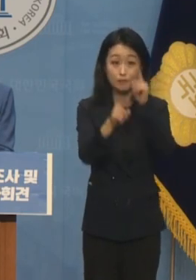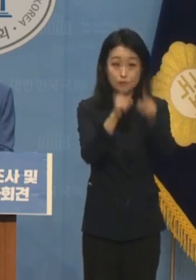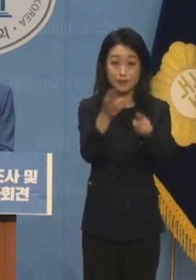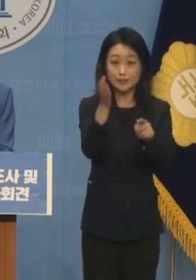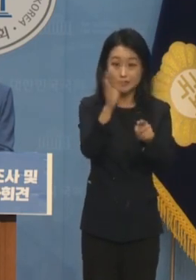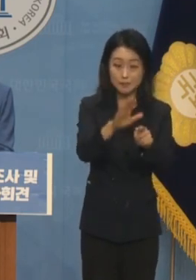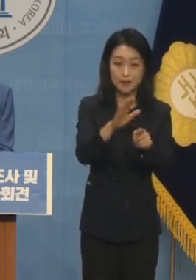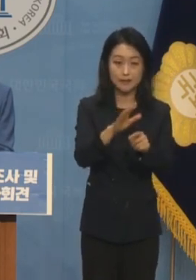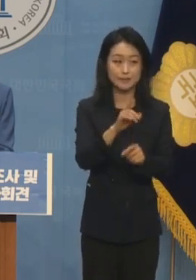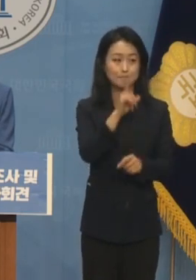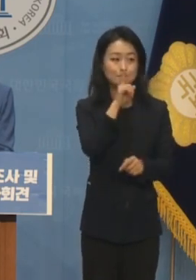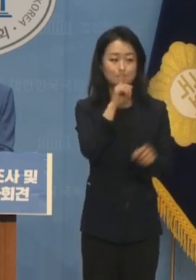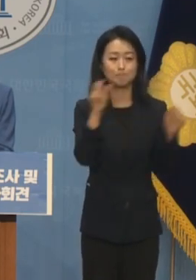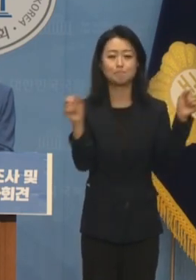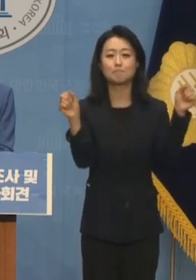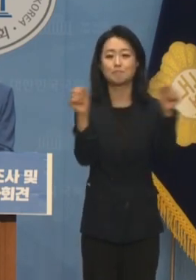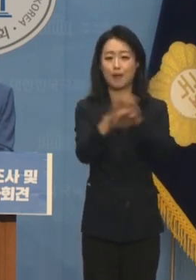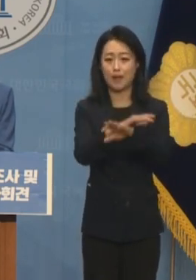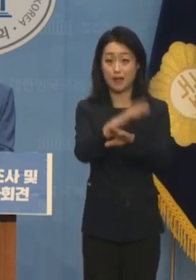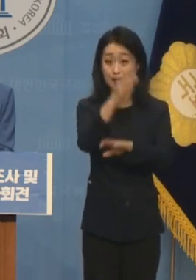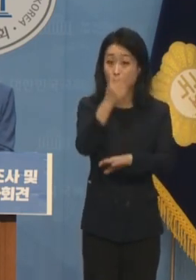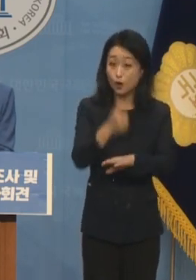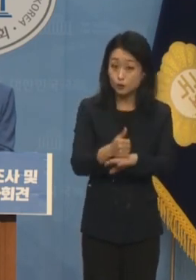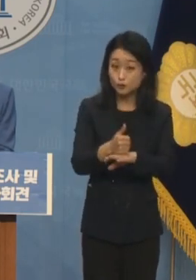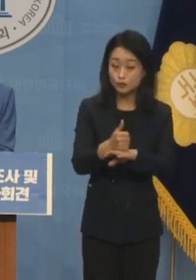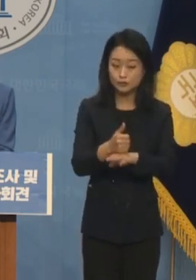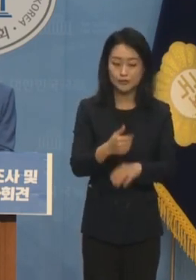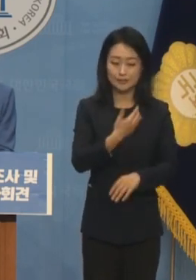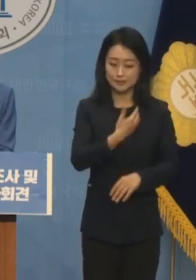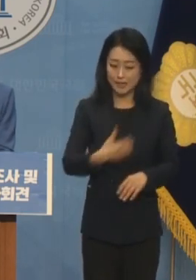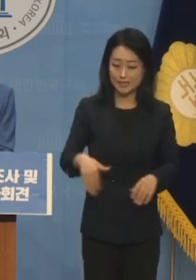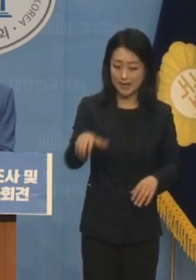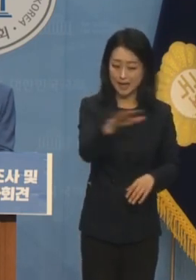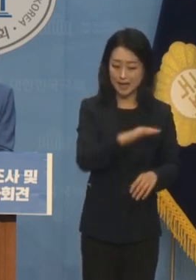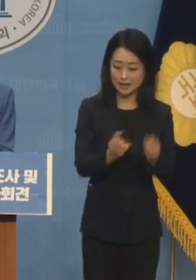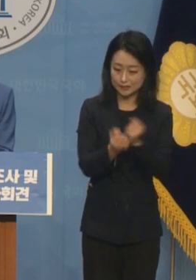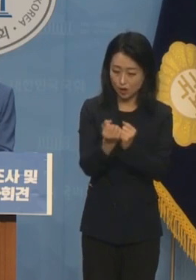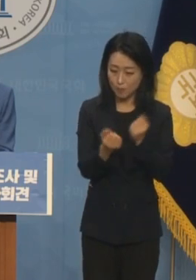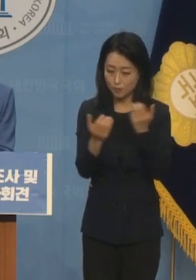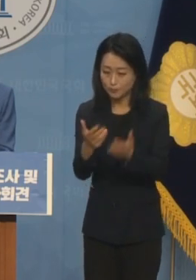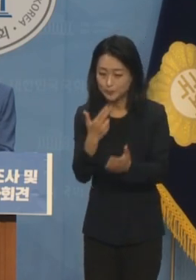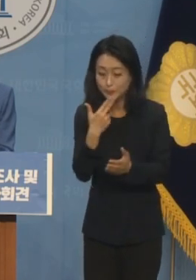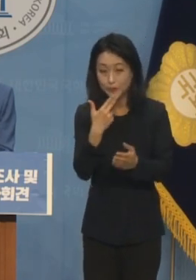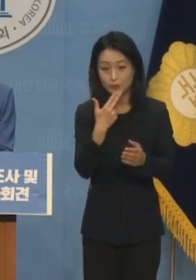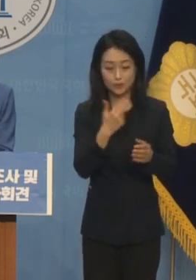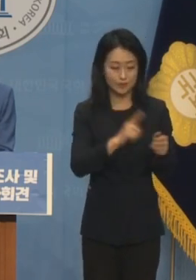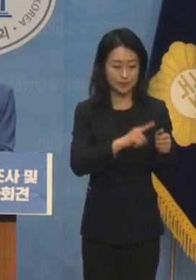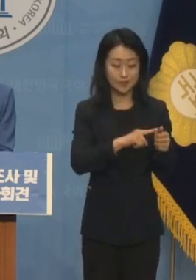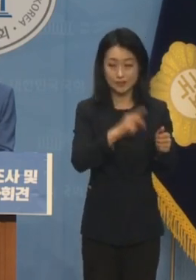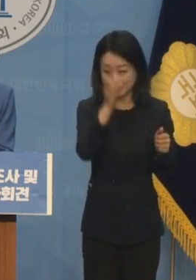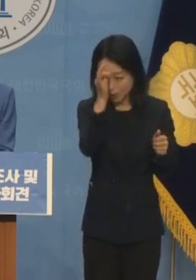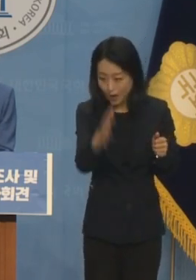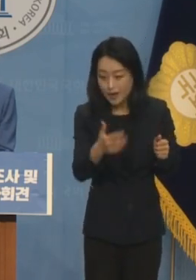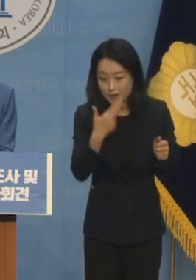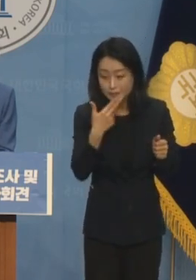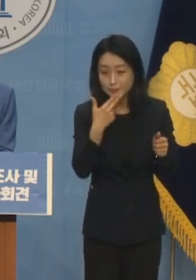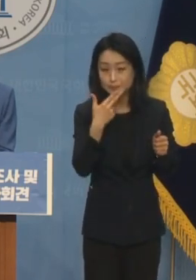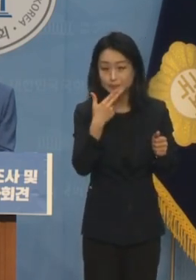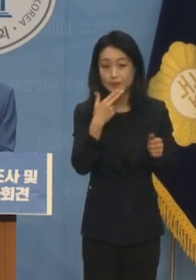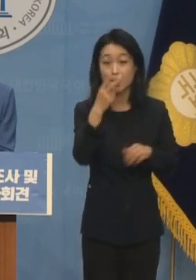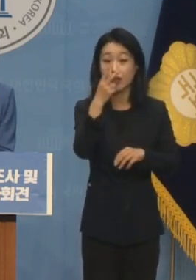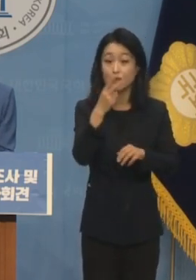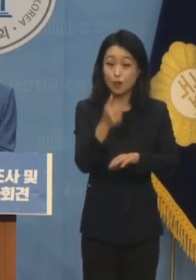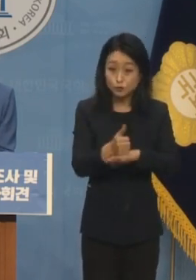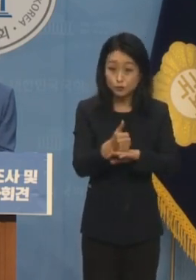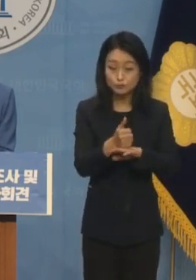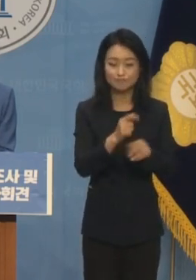합니다. 결과적으로 학생들에게 어떠한 설명과 사과도 없이 박 신임 회장은 교사로서